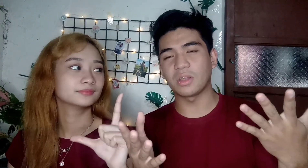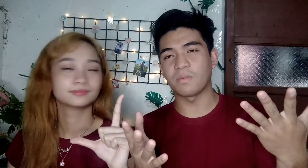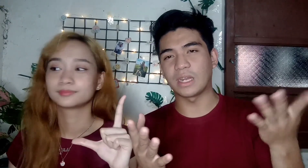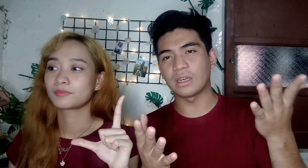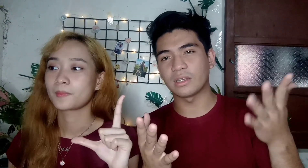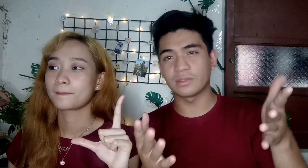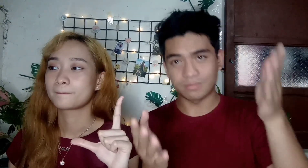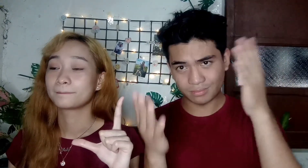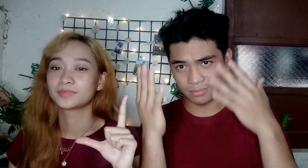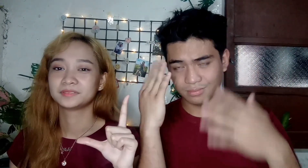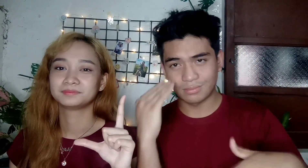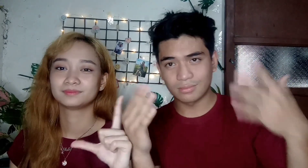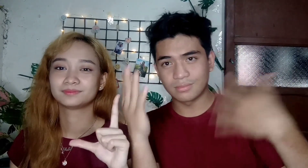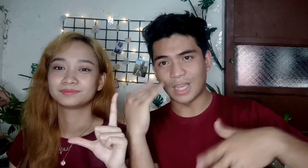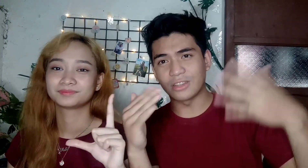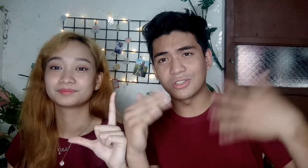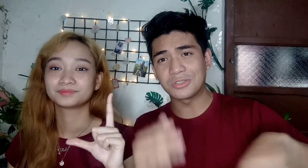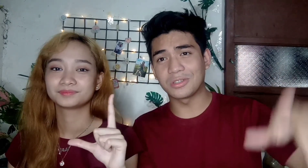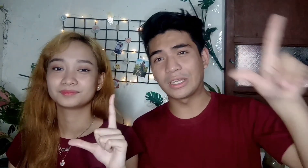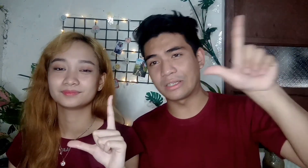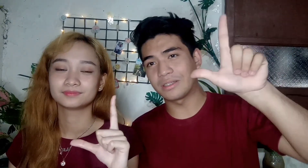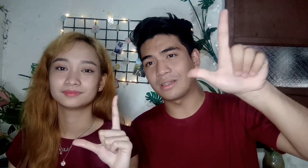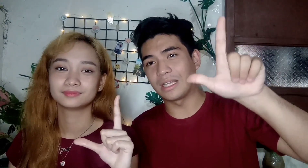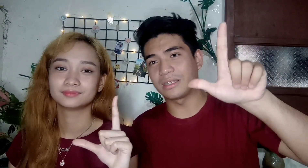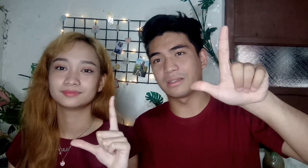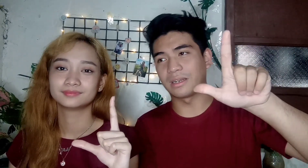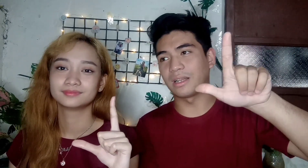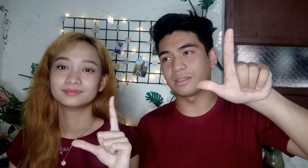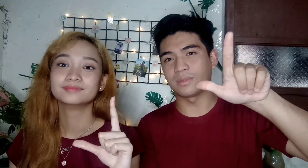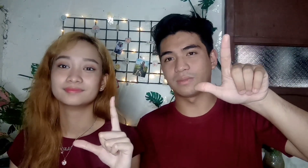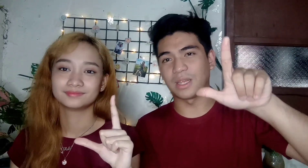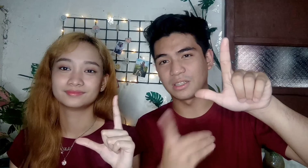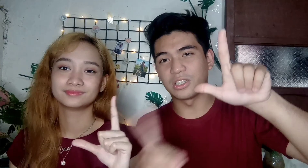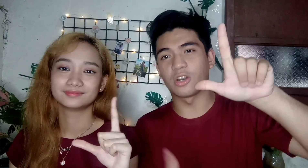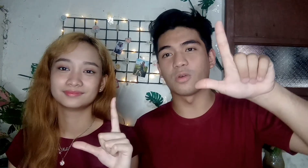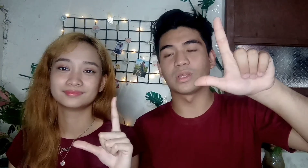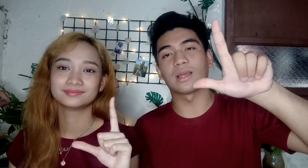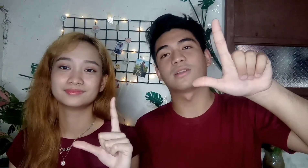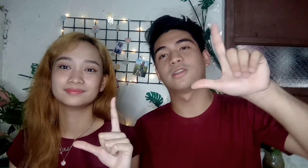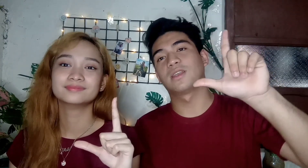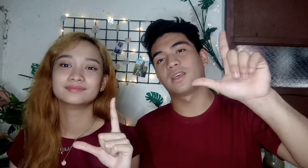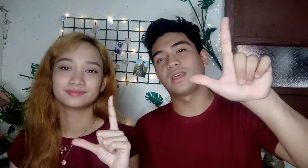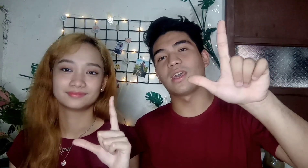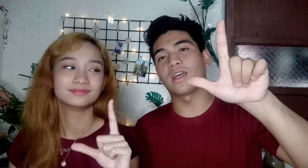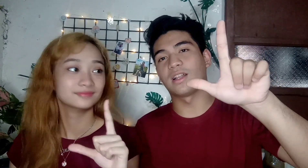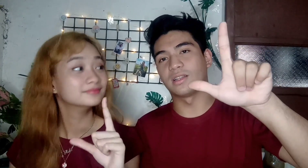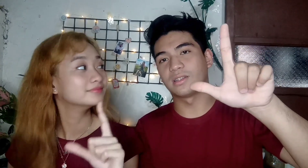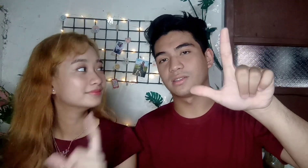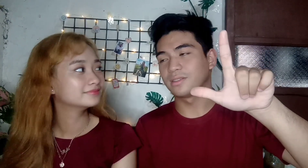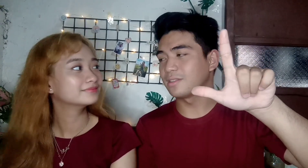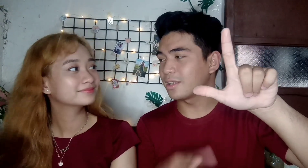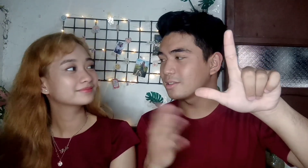eh. Parang... understood na yun yung letter lang naman. Parang din drawing lang. L. Next.